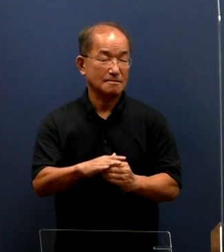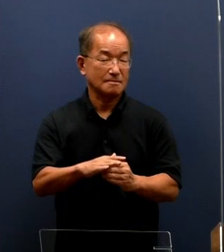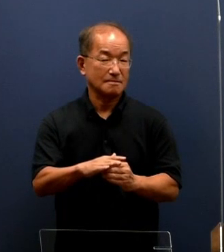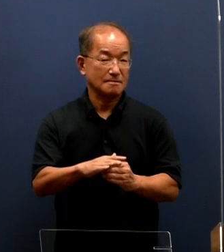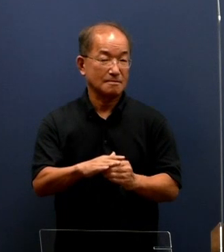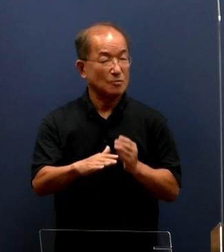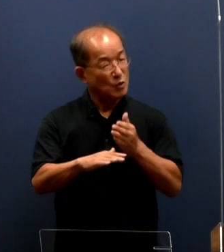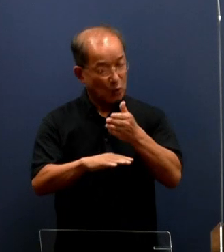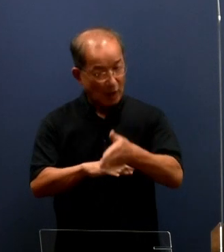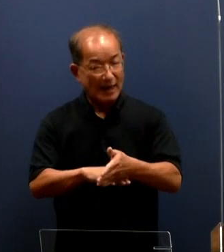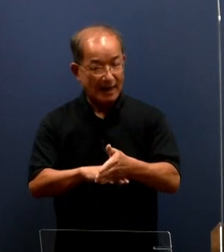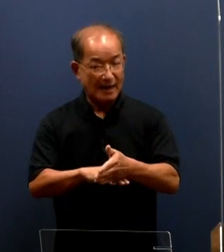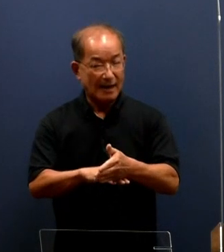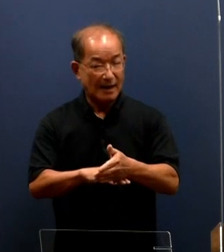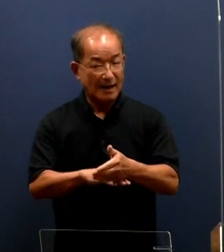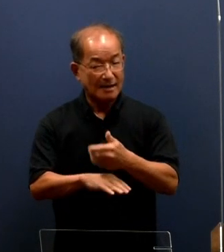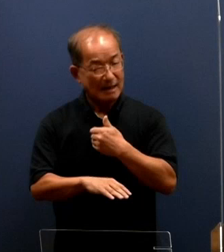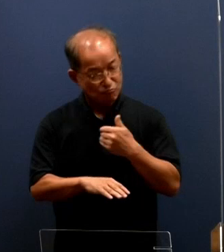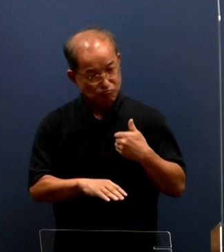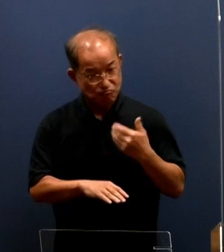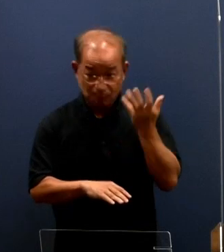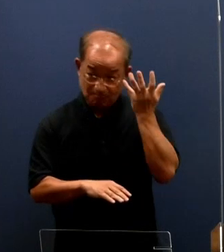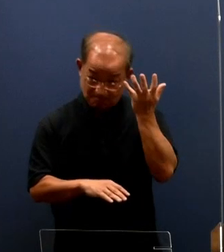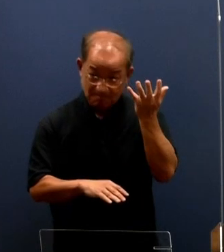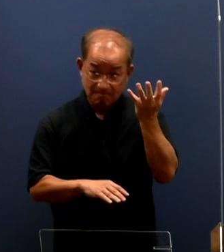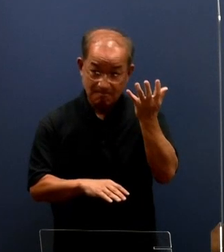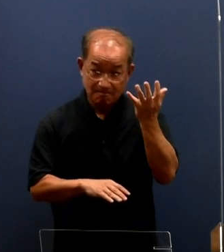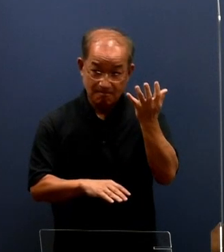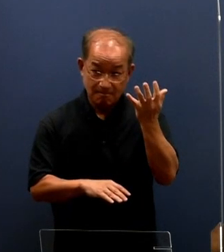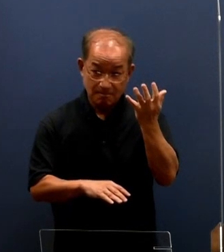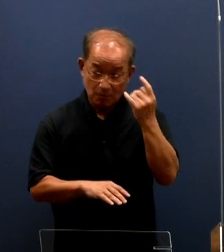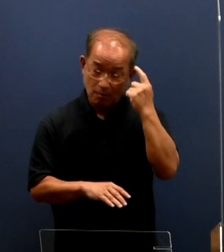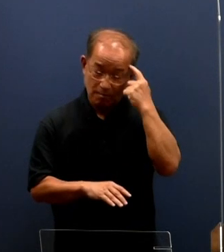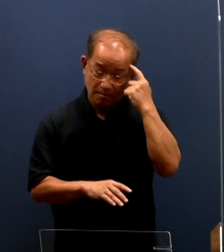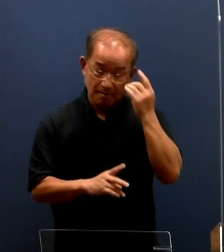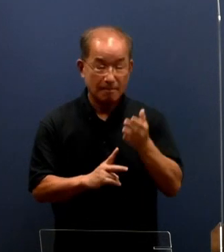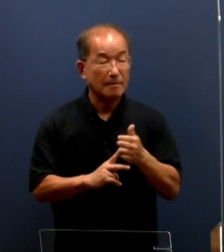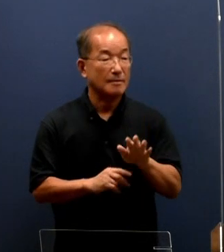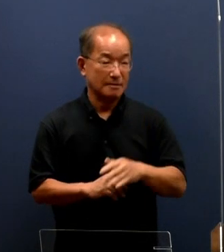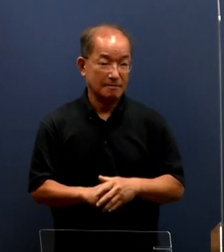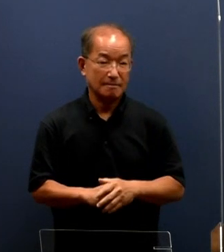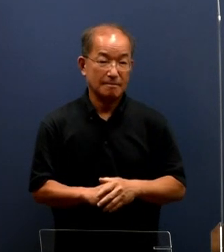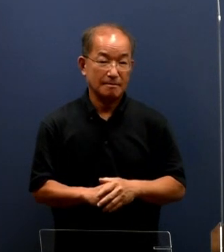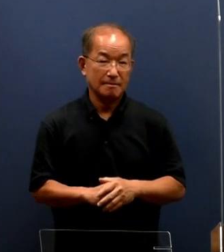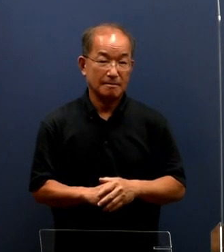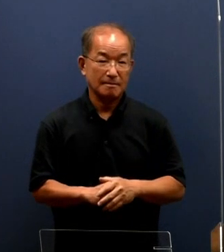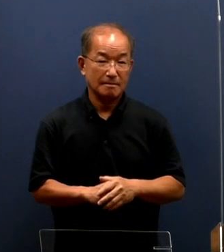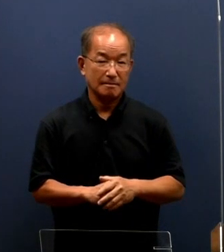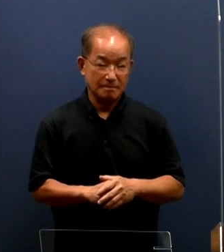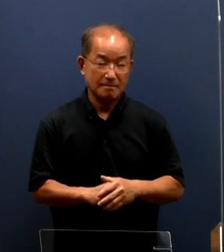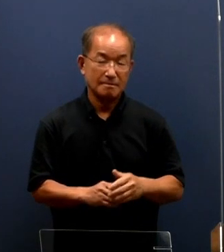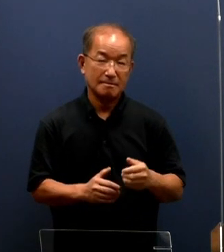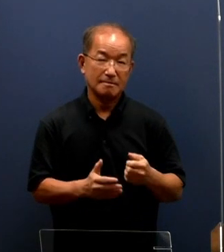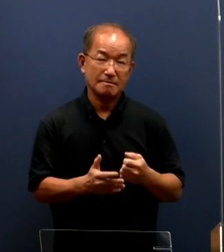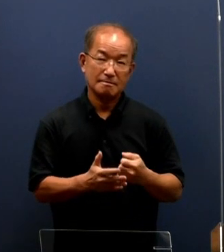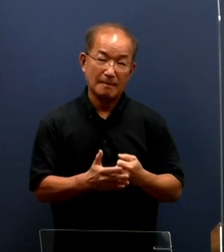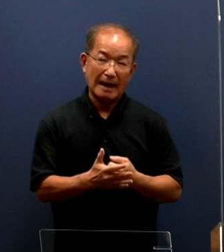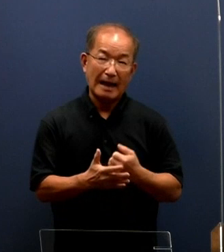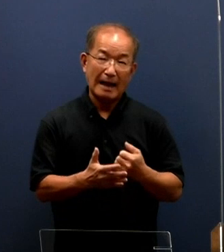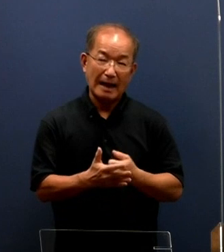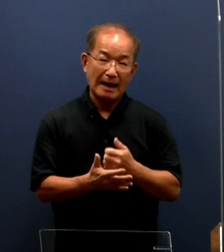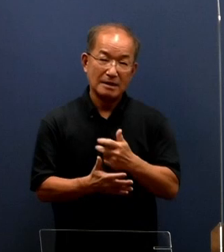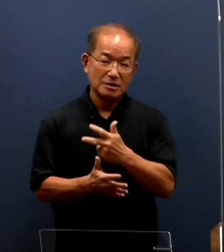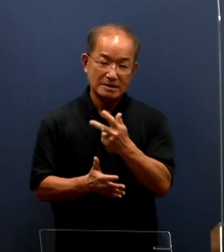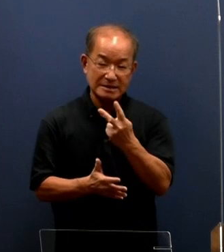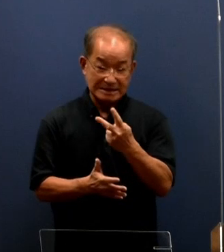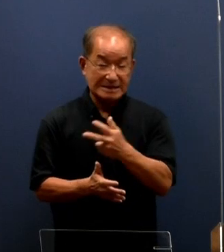乗り越えれるのではないかというふうに、残念ながらこれはあと2週ぐらい増えると思いますよ。あと